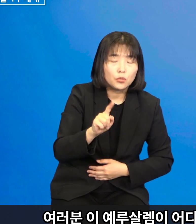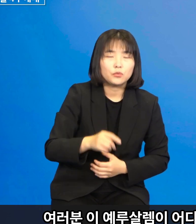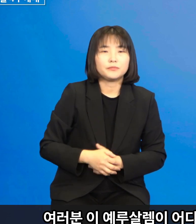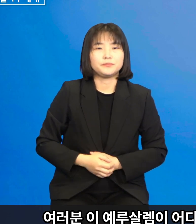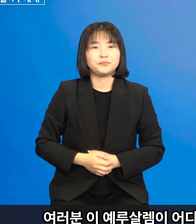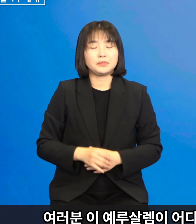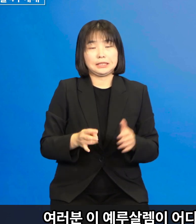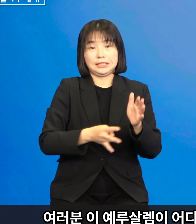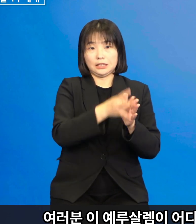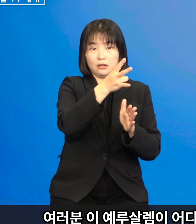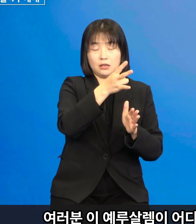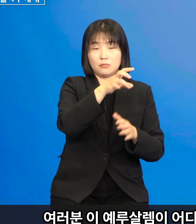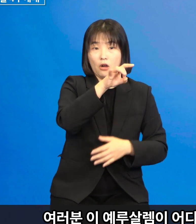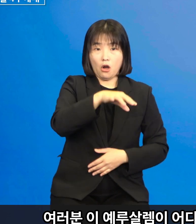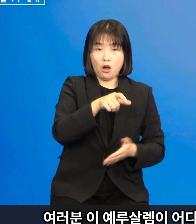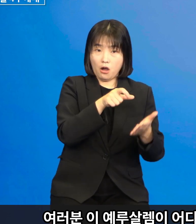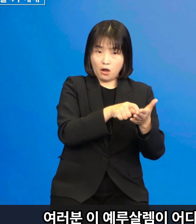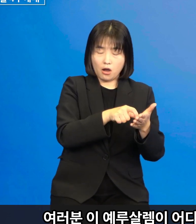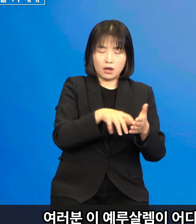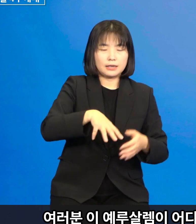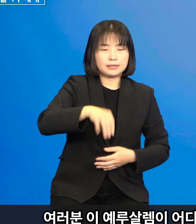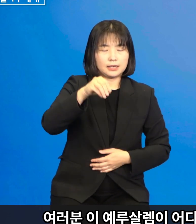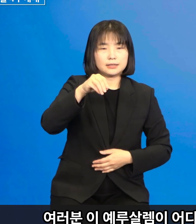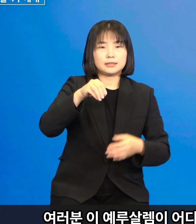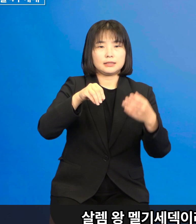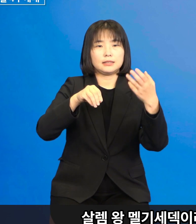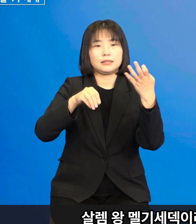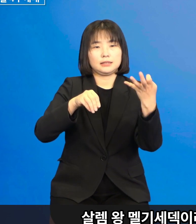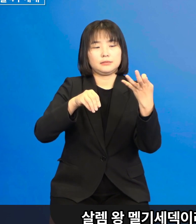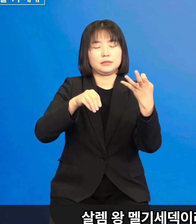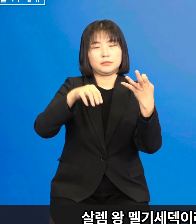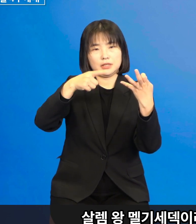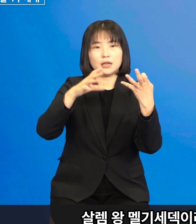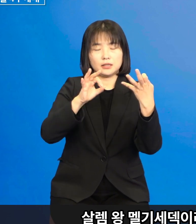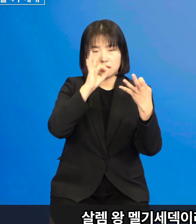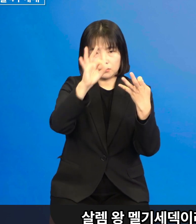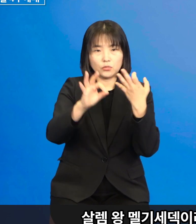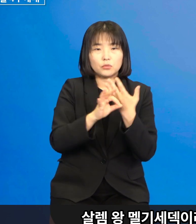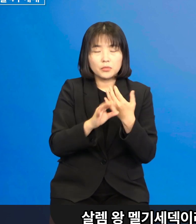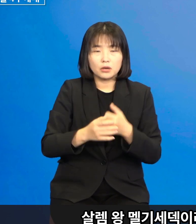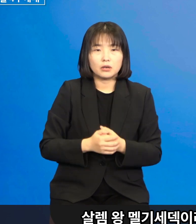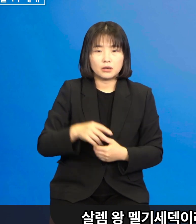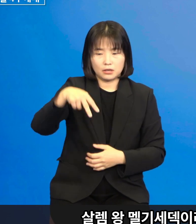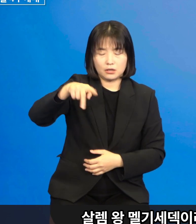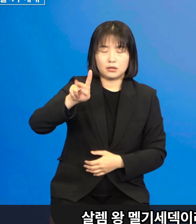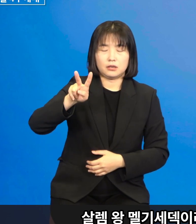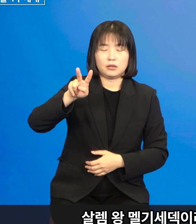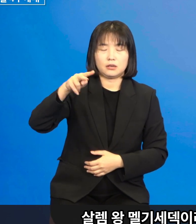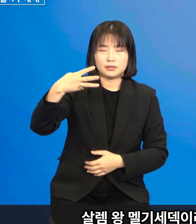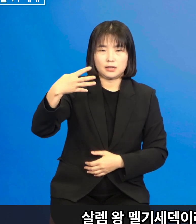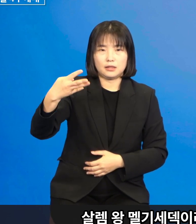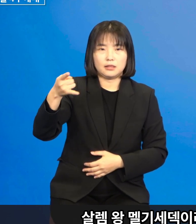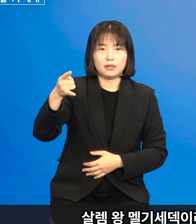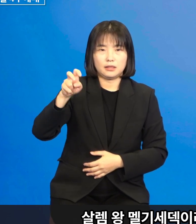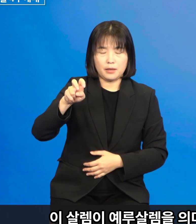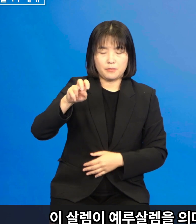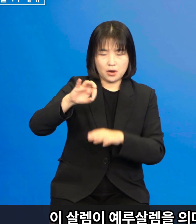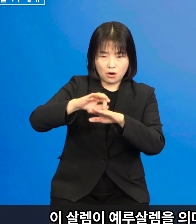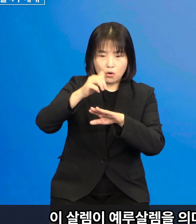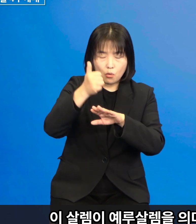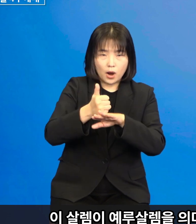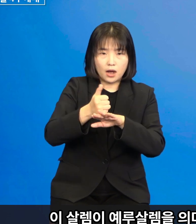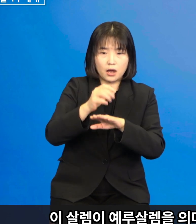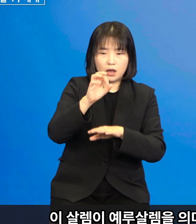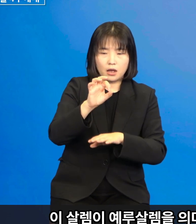이 예루살렘이 어디 나오냐면 창세기 14장에 보면 살렘 왕 멜기세덱이라는 표현이 나와요. 살렘, 이